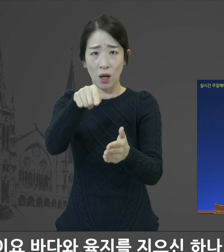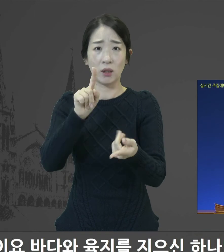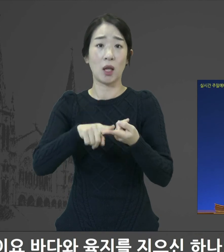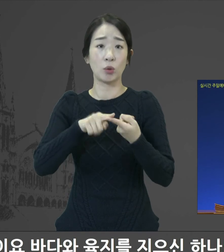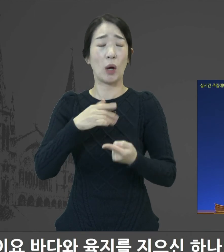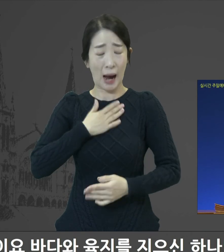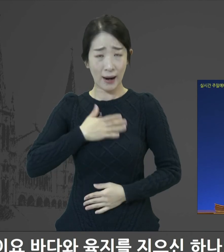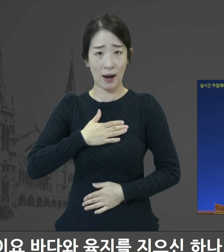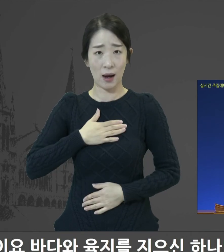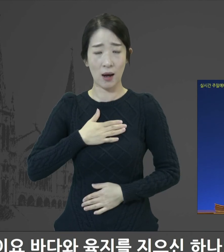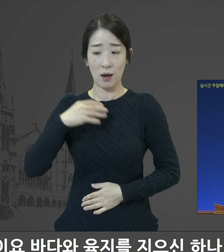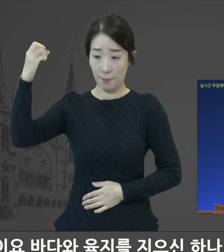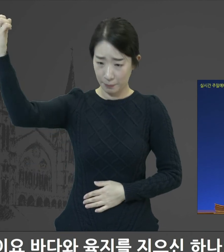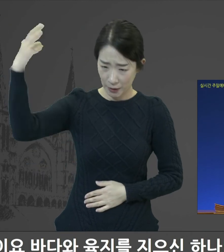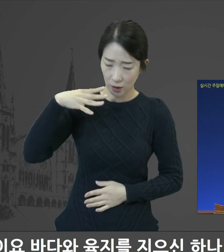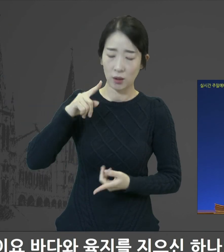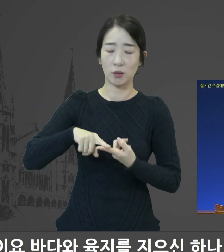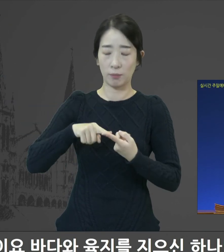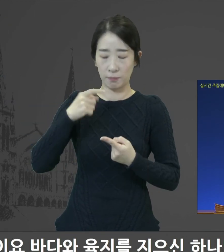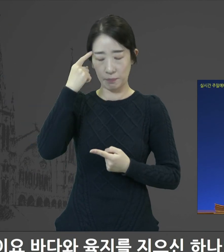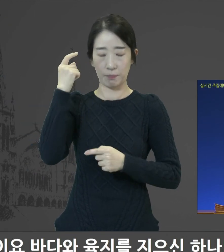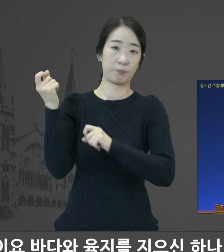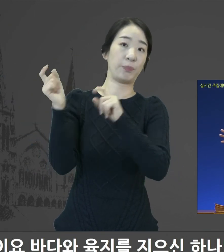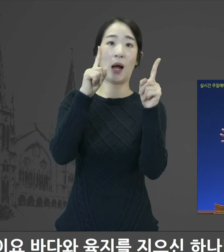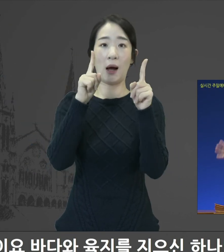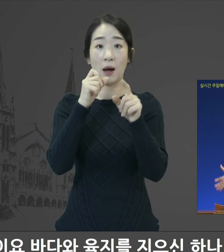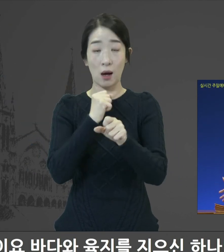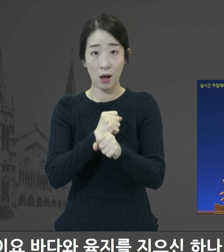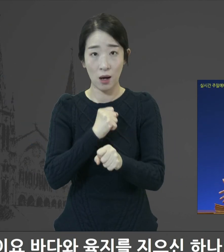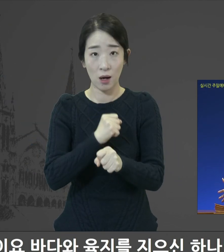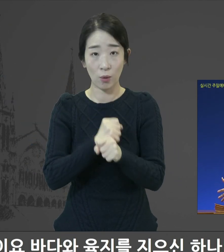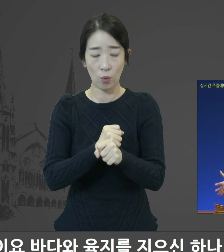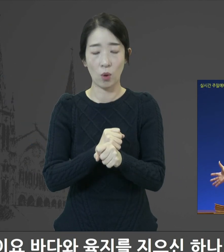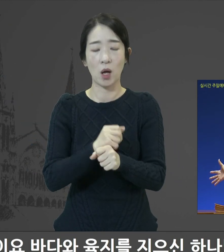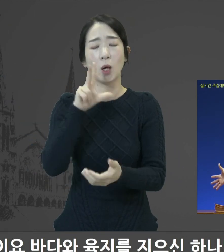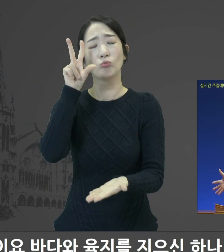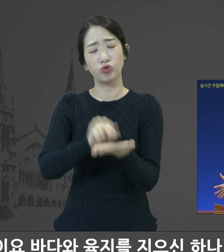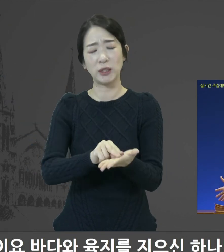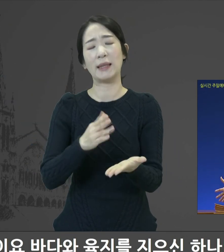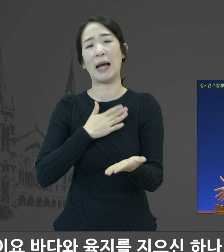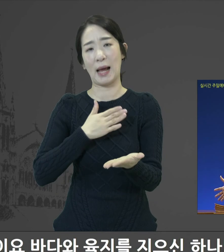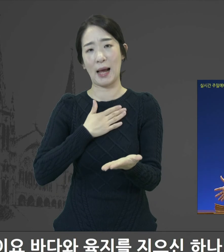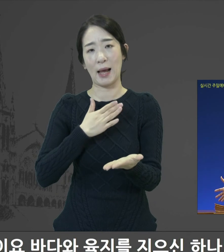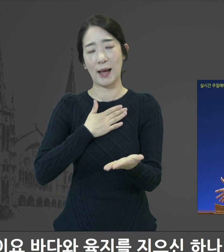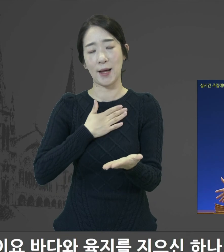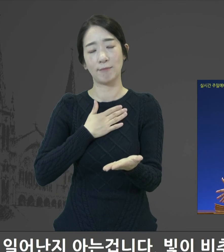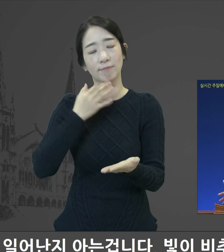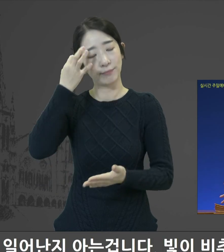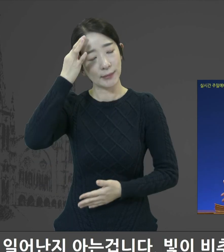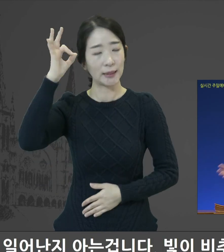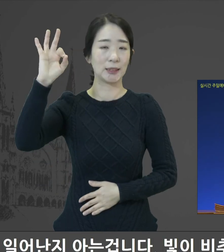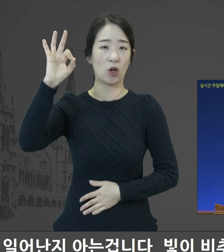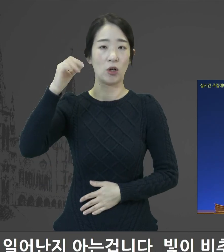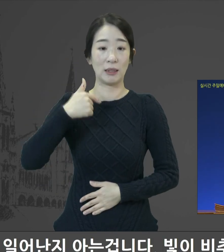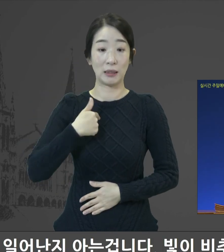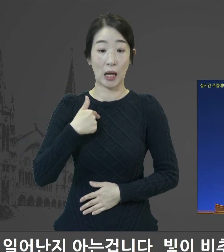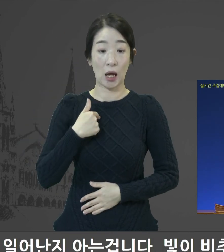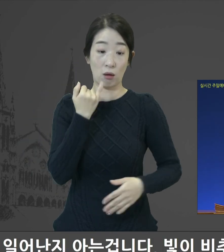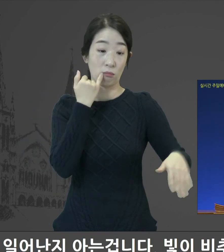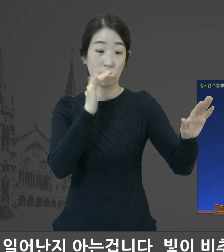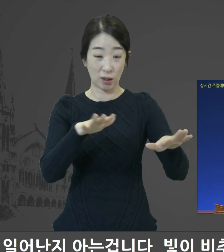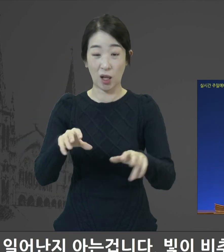되는 겁니다. 그래서 어떻게 합니까? 문제는 납니다. 나만 해결하면 됩니다. 나를 바다로